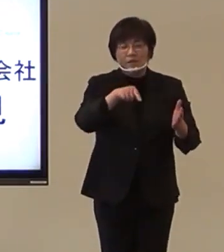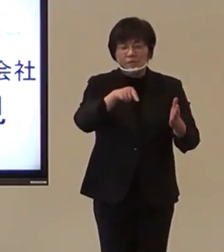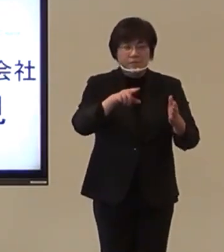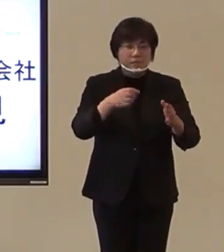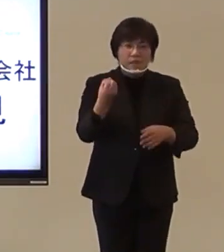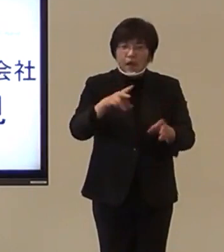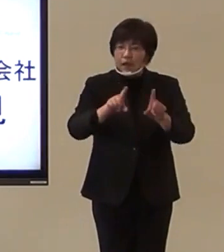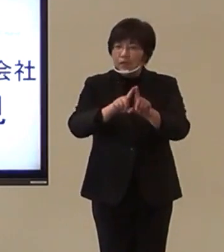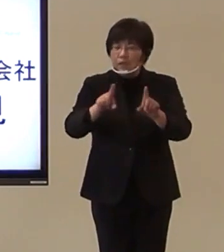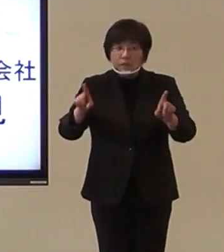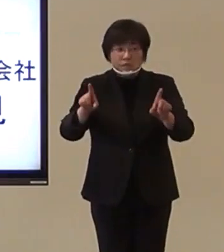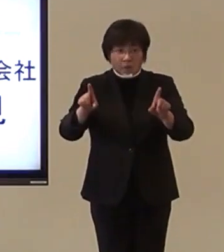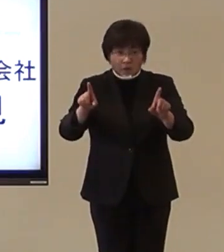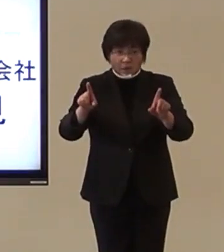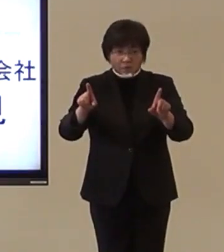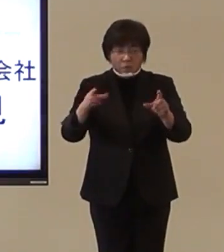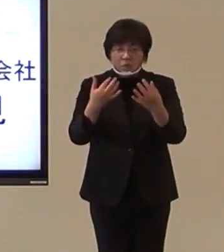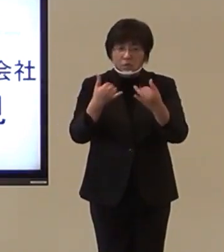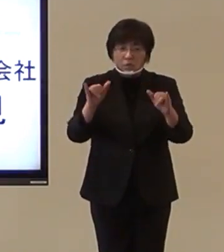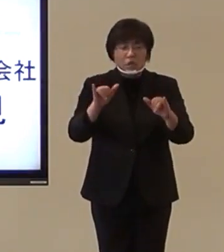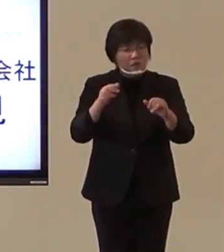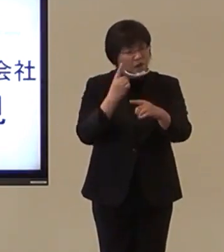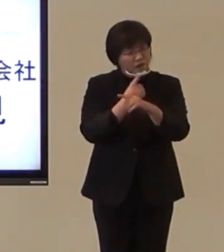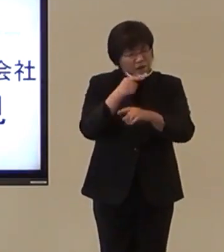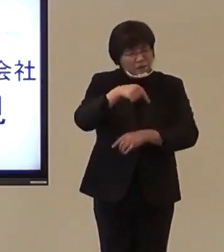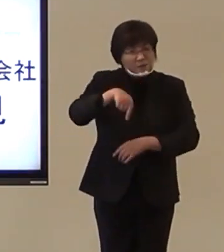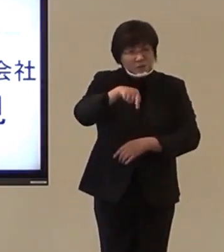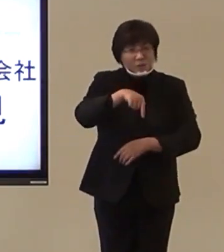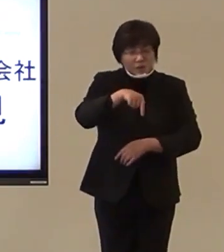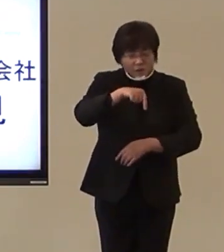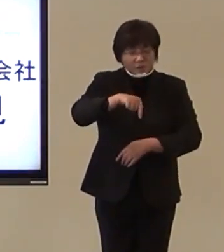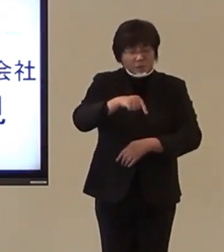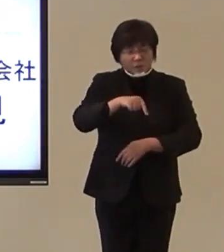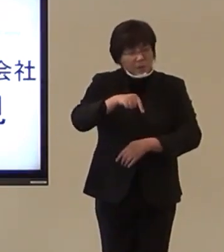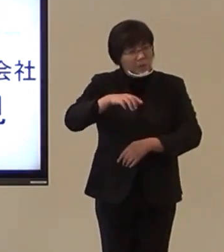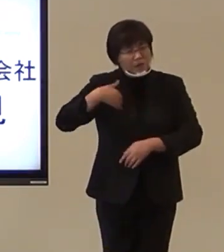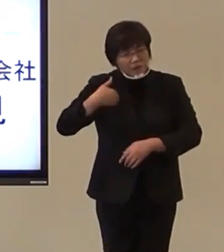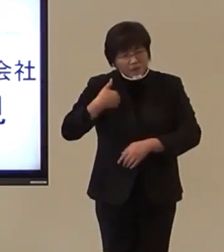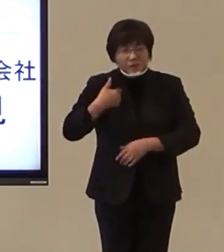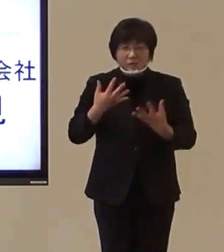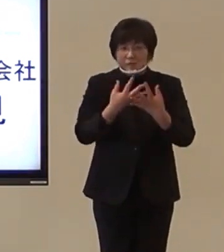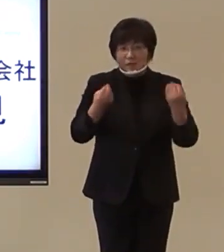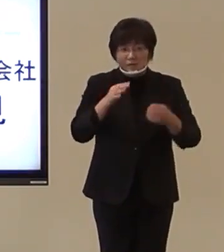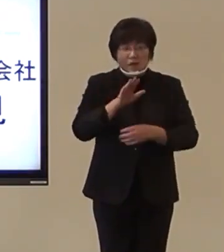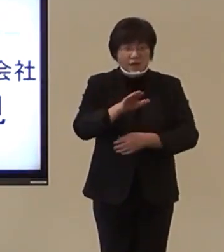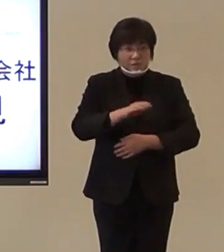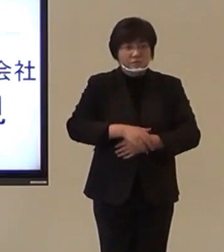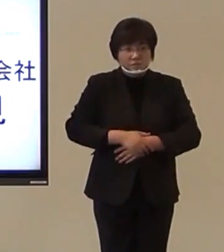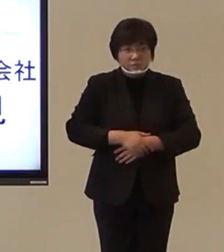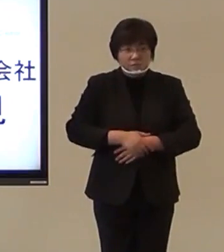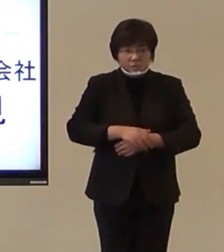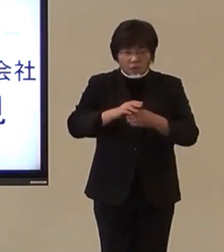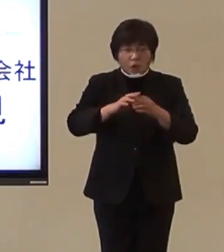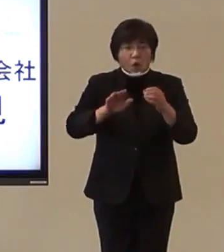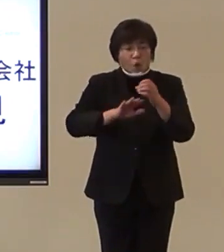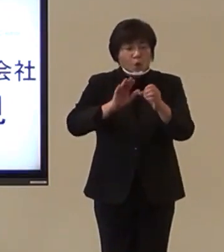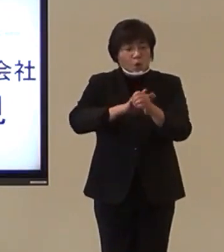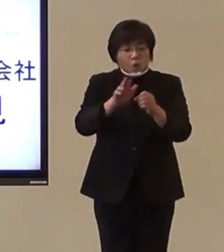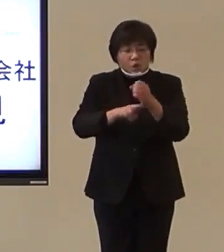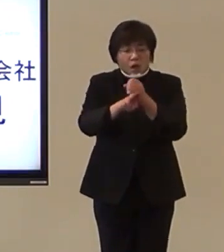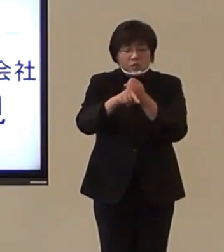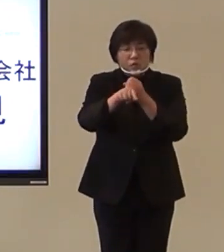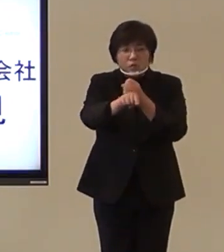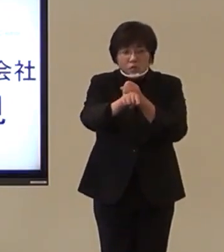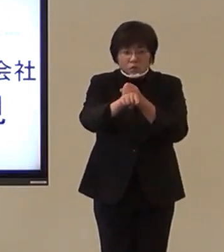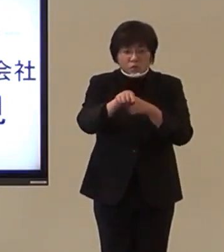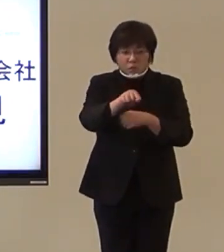的にはですね、そのサイエンスの中でも分かんないことたくさんあります。さっき言った変異がどうやって起こるんだと、じゃあその